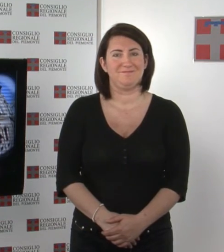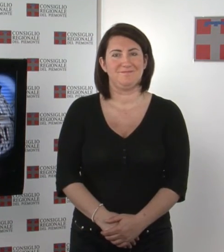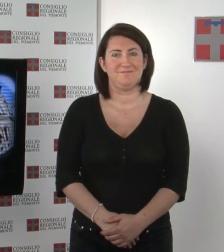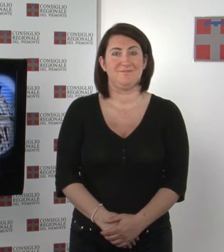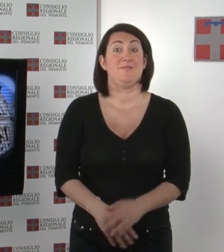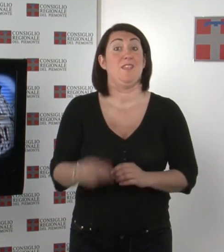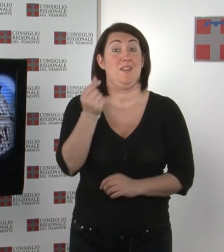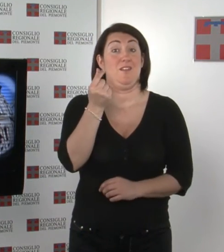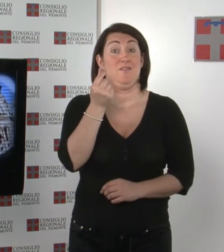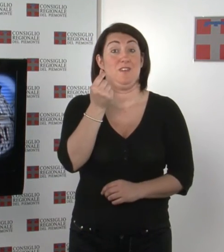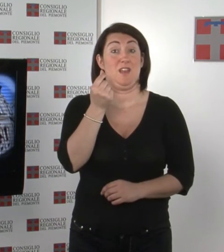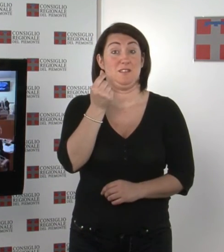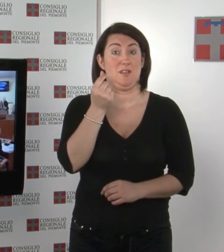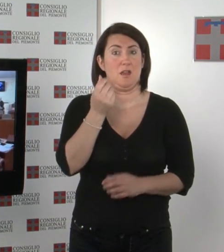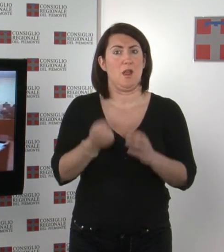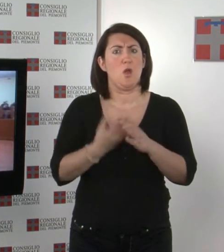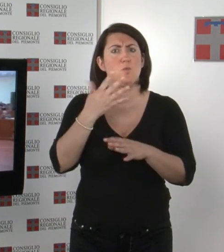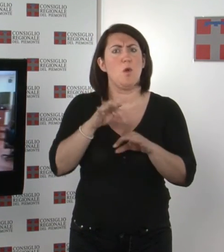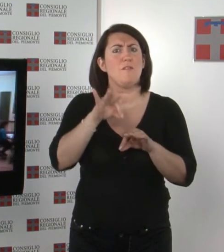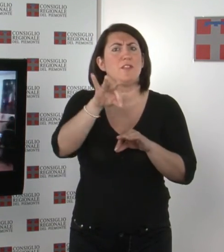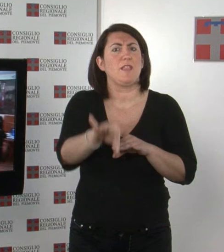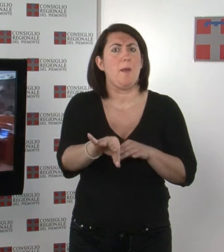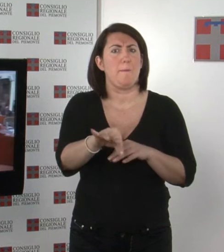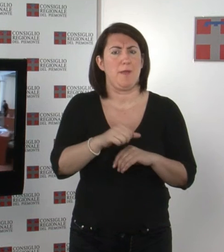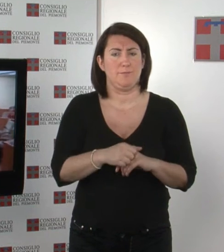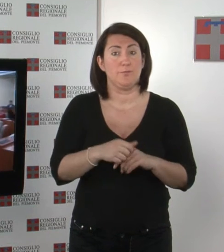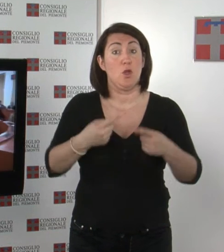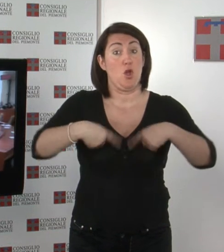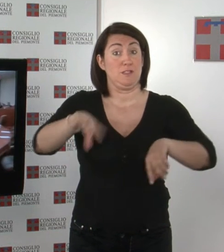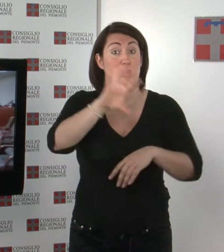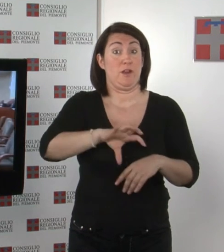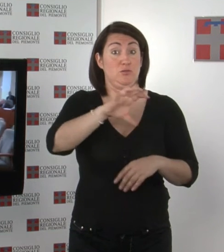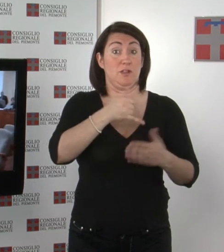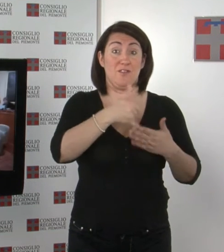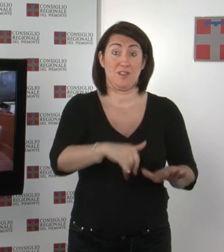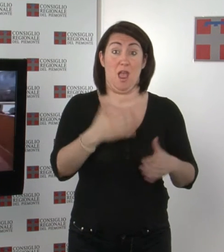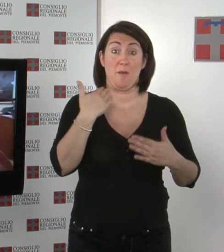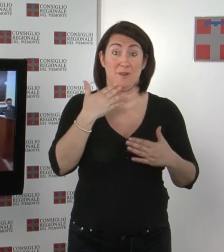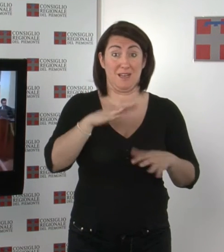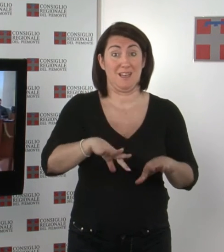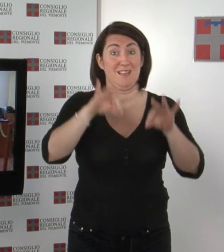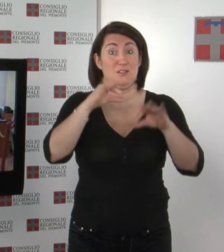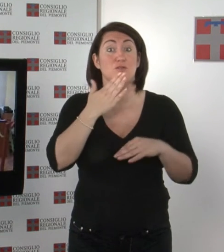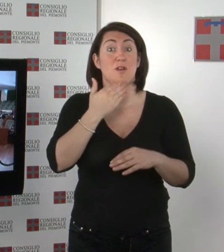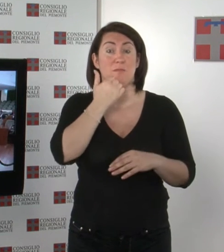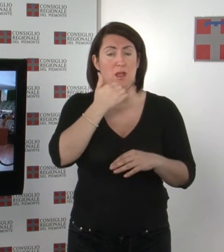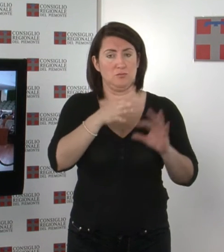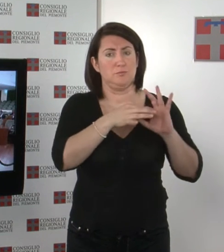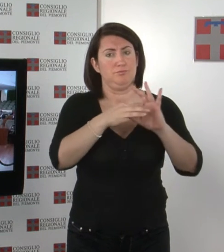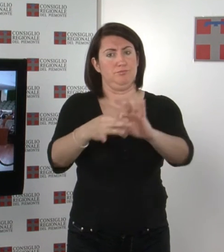Finanziaria, nuova tappa. Il Consiglio regionale tra fine aprile e inizio maggio ha proseguito l'esame della legge finanziaria. Approvati